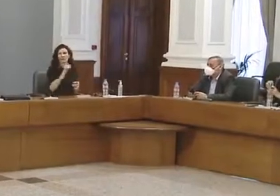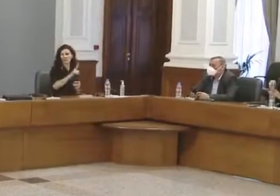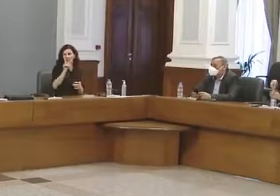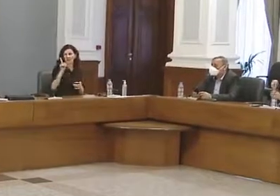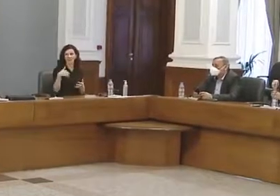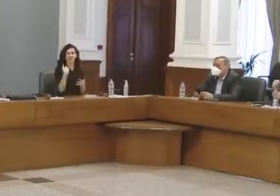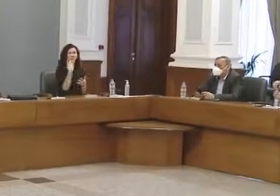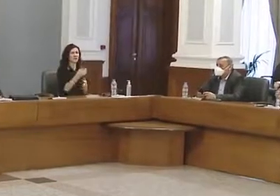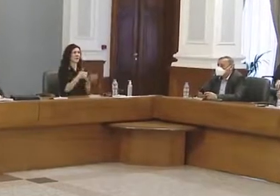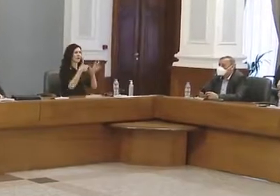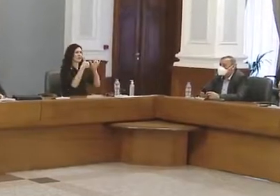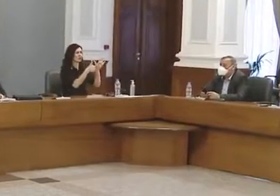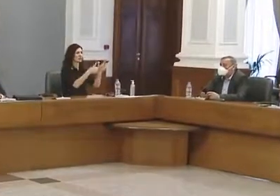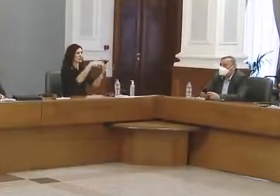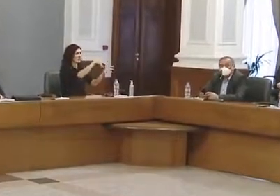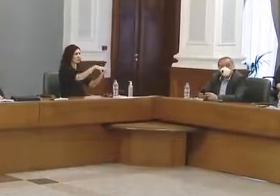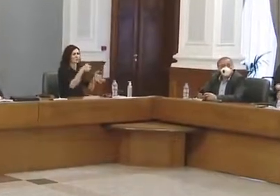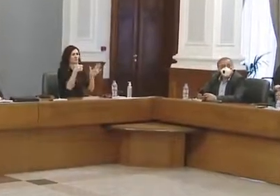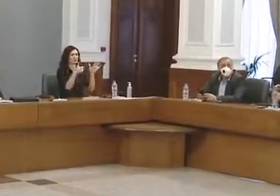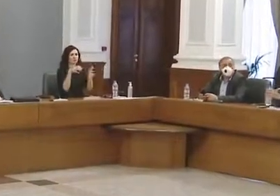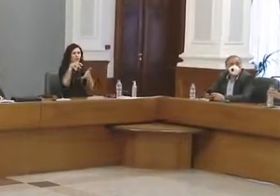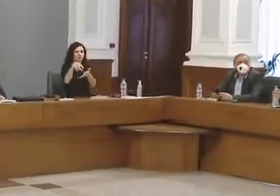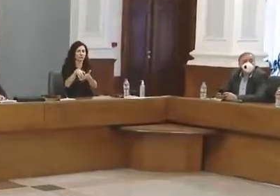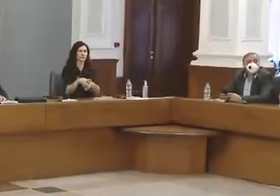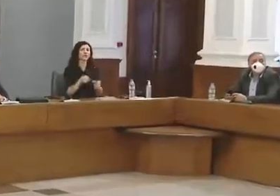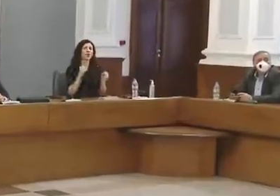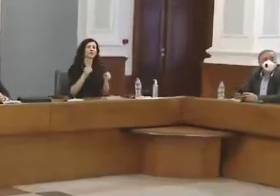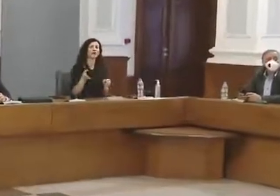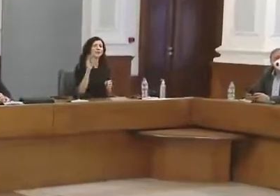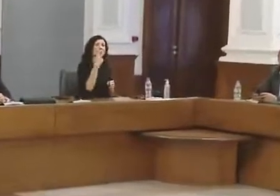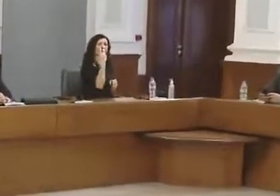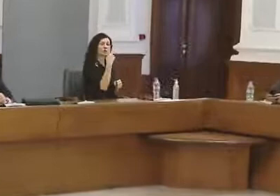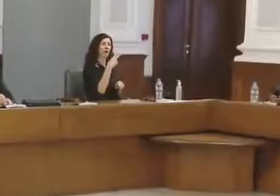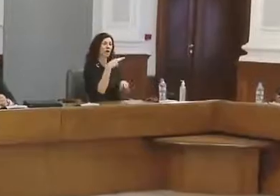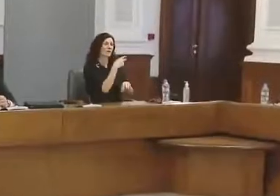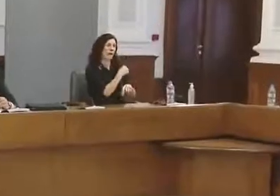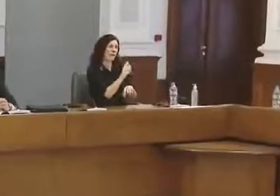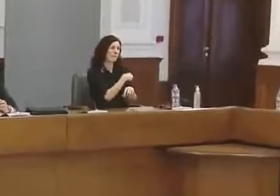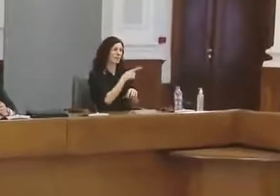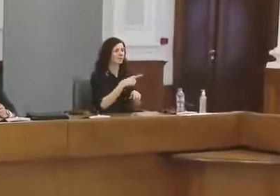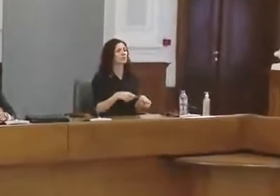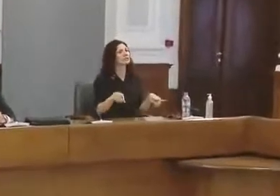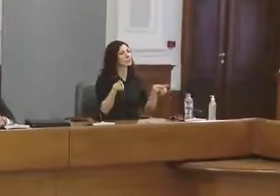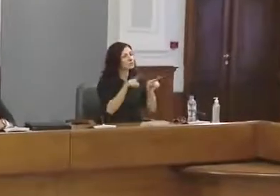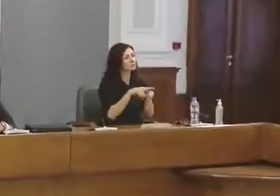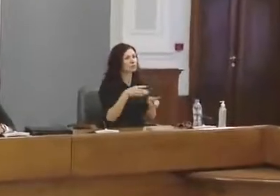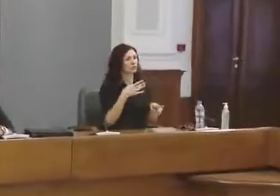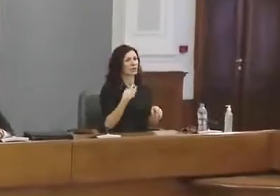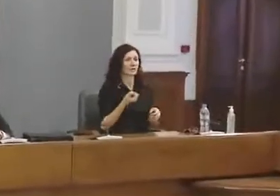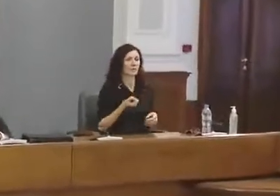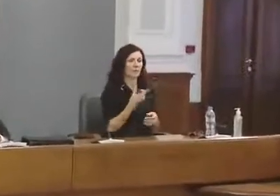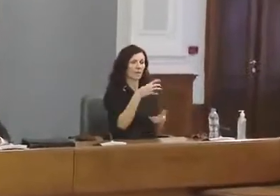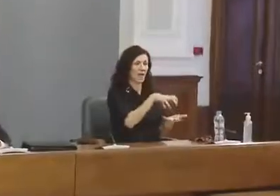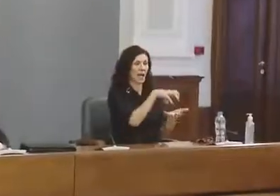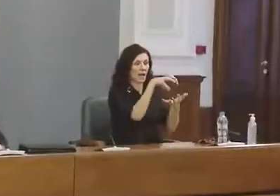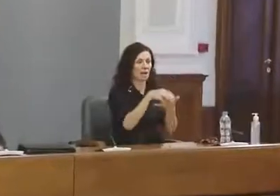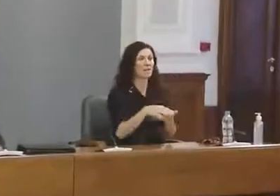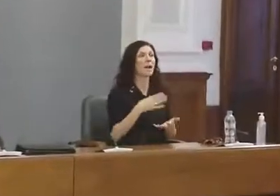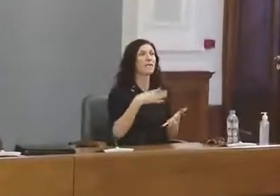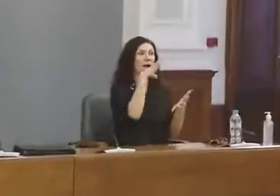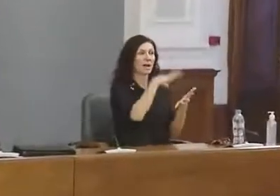представил екип от 6 човека. Чакаме още две болници да окомплектоват напълно тези екипи. Подготвили сме